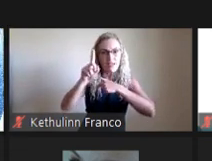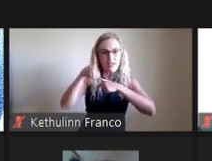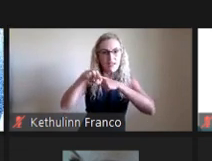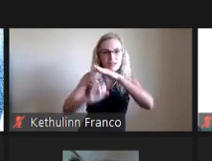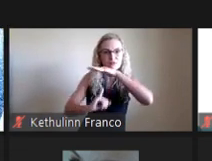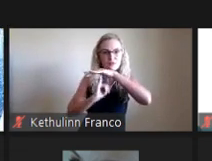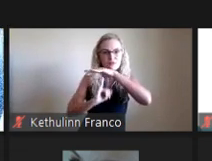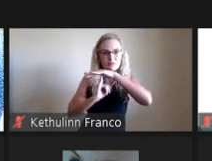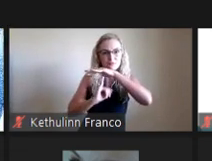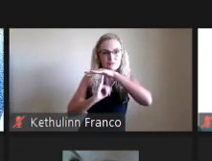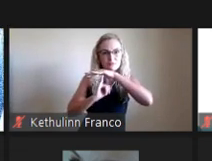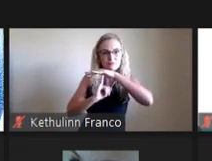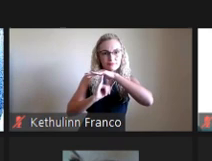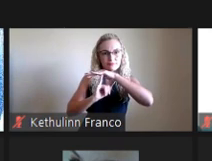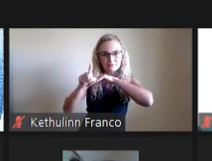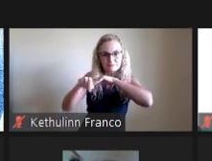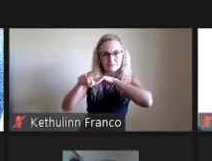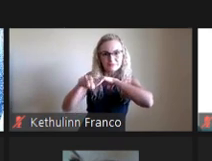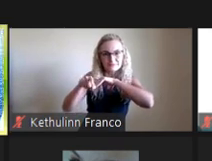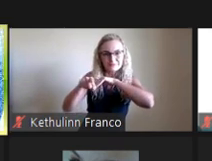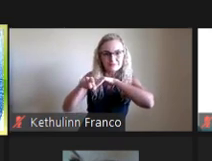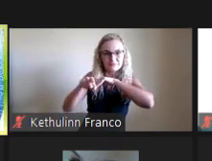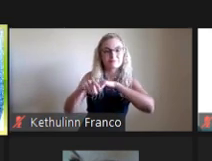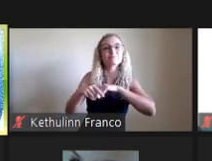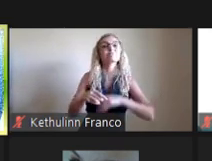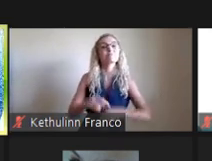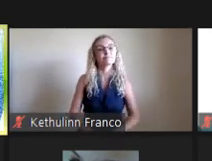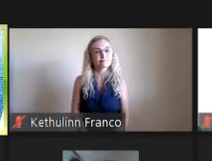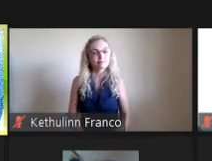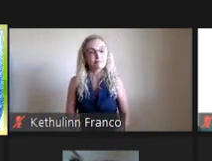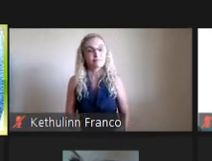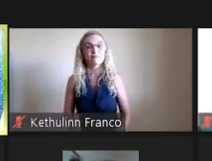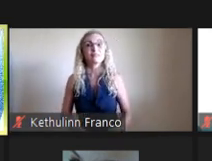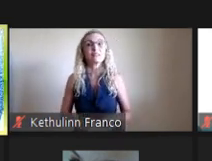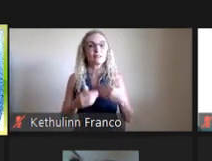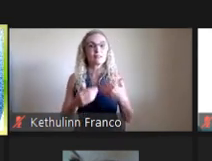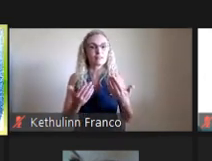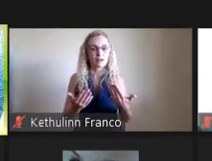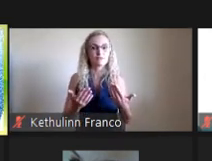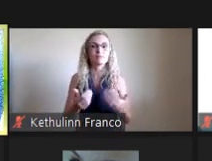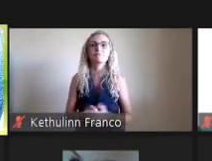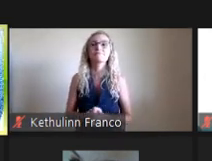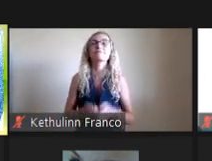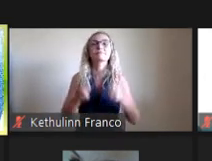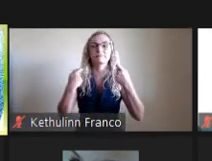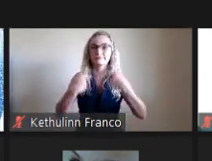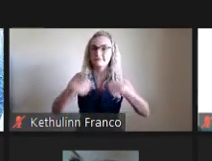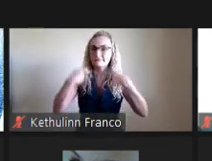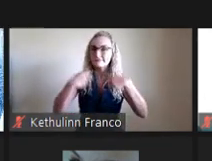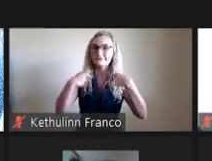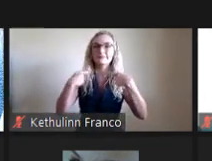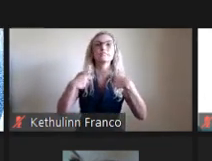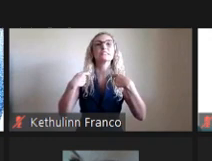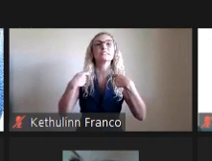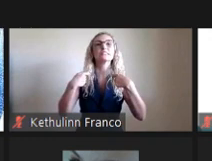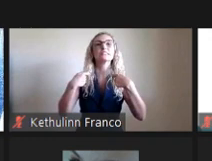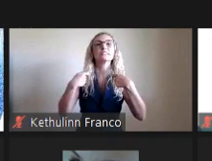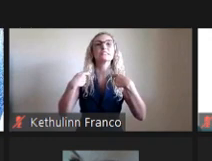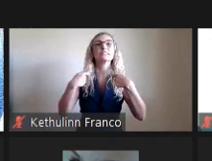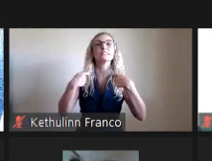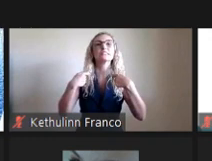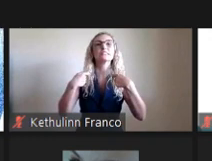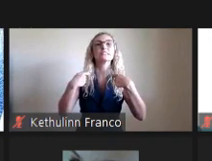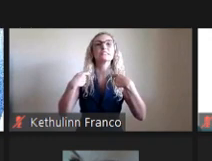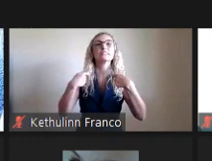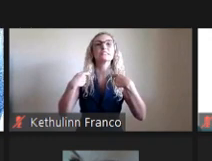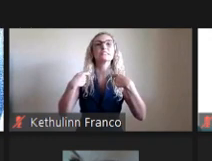Silvia fala então que é importante também que se conheça a cultura surda, não só a língua, né? Aí o Anderson comentou, nesse